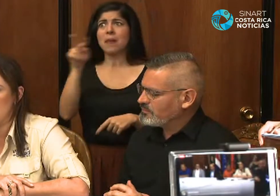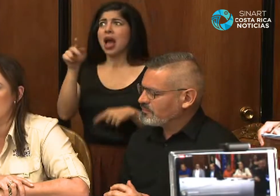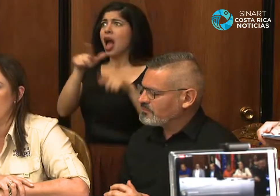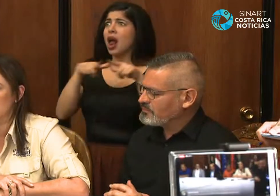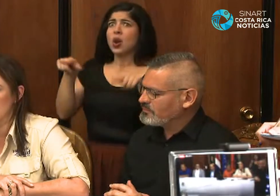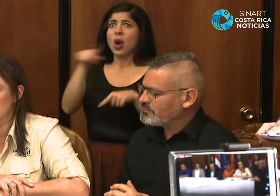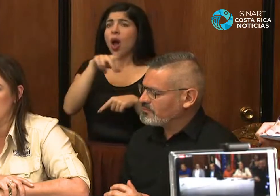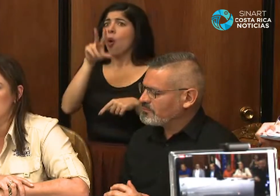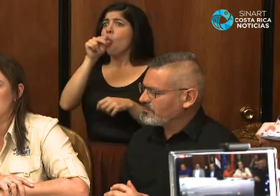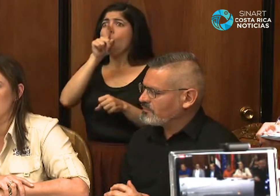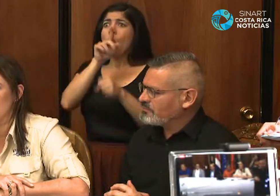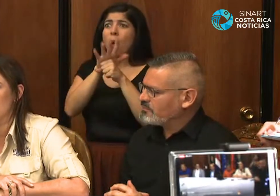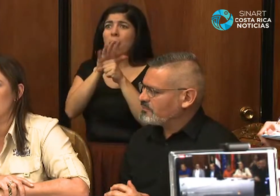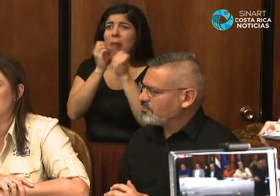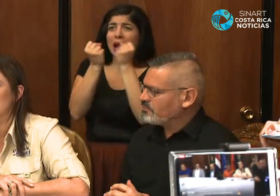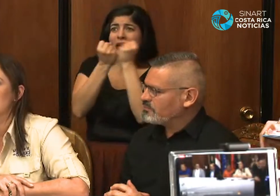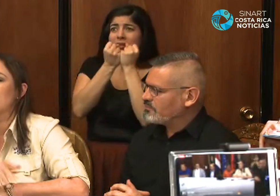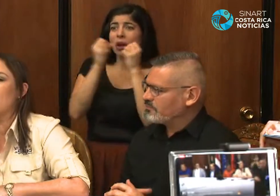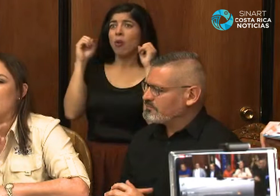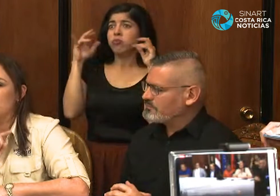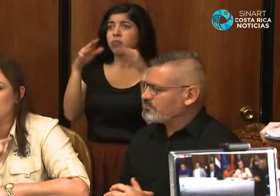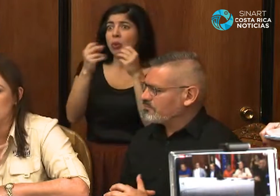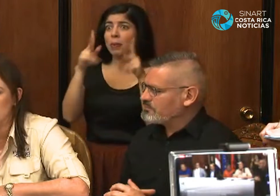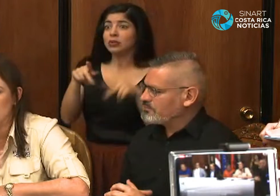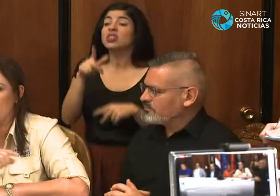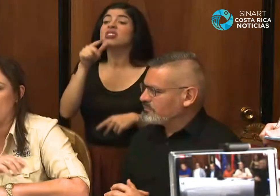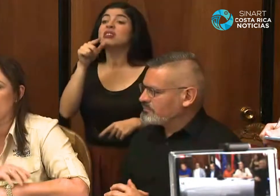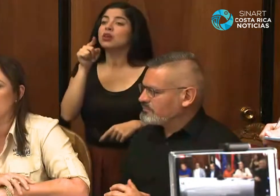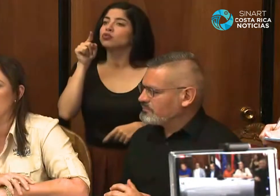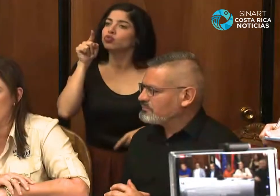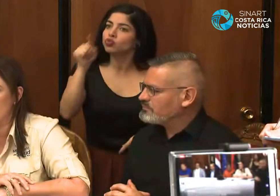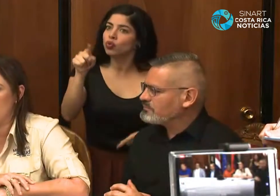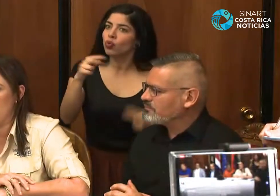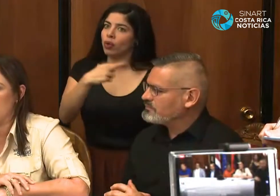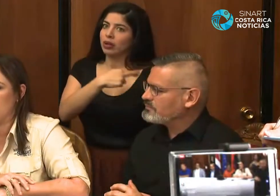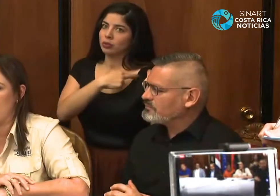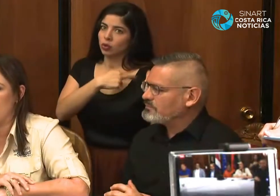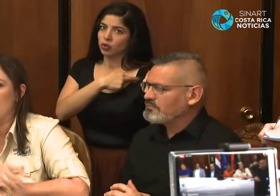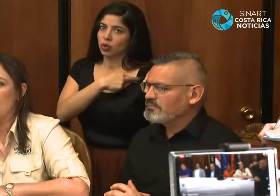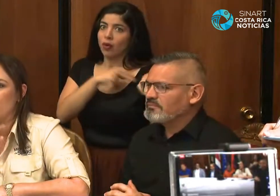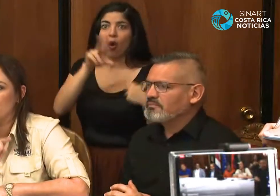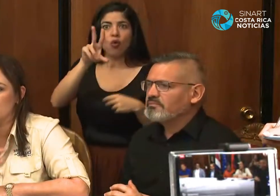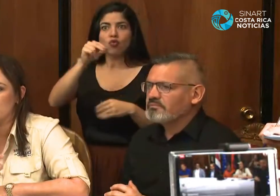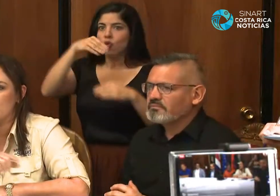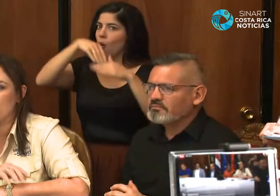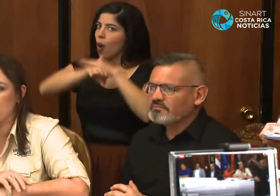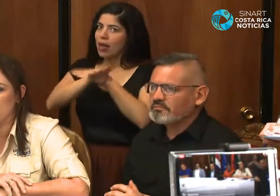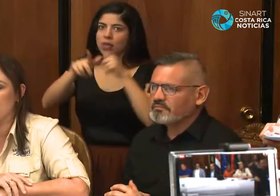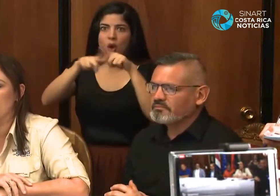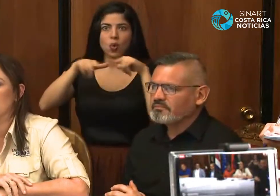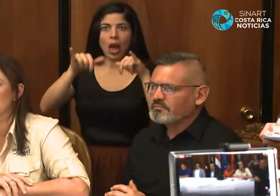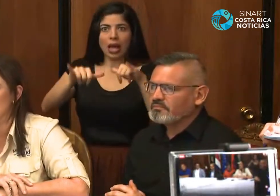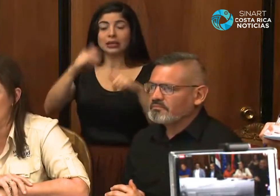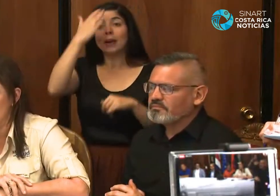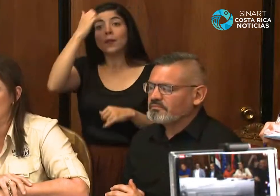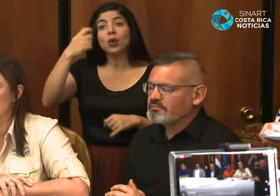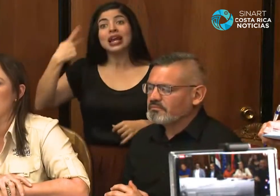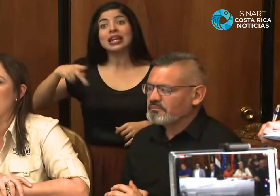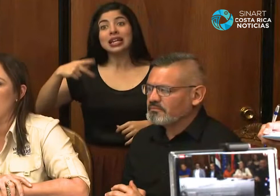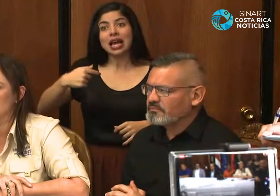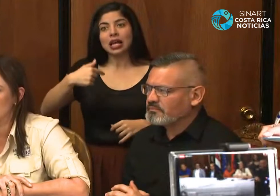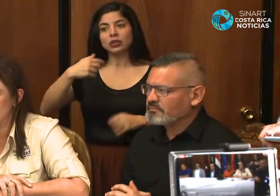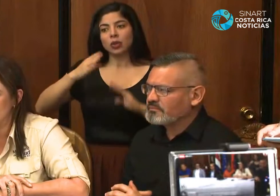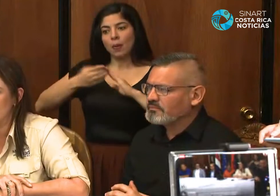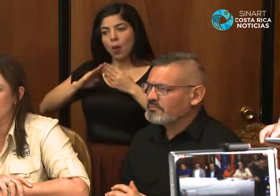cumpliendo con la ocupación, señores, la responsabilidad es suya, no debería ingresar, porque usted está poniendo en riesgo su